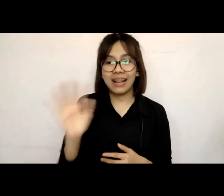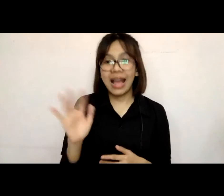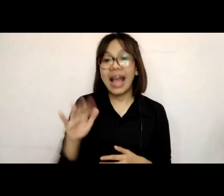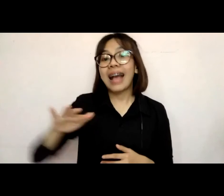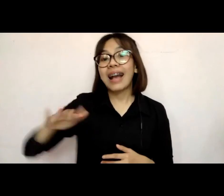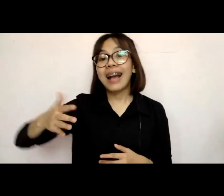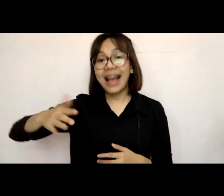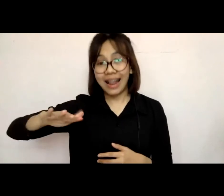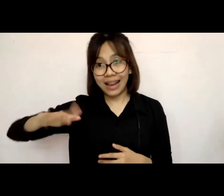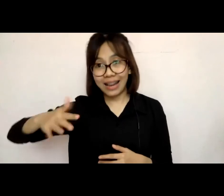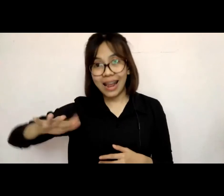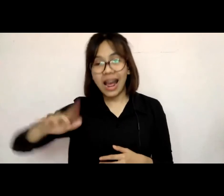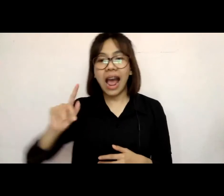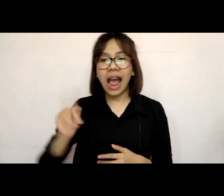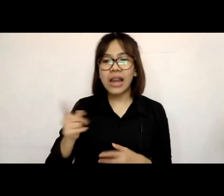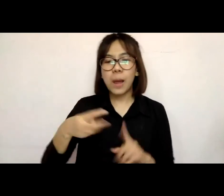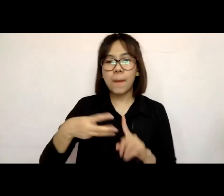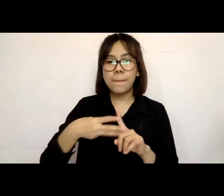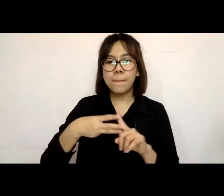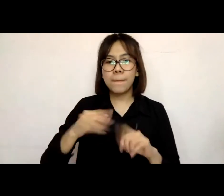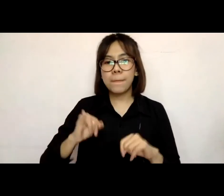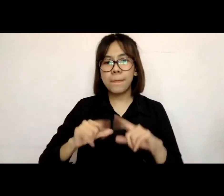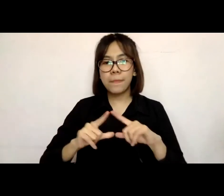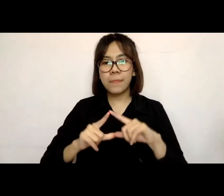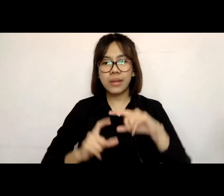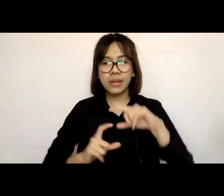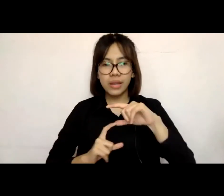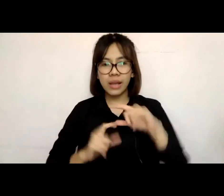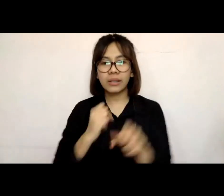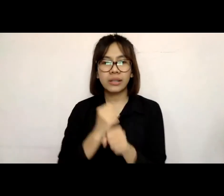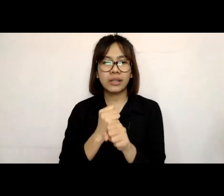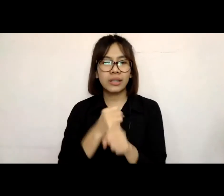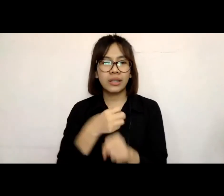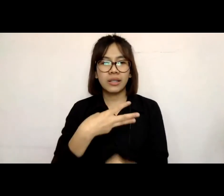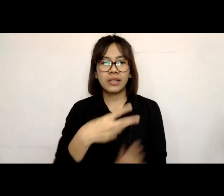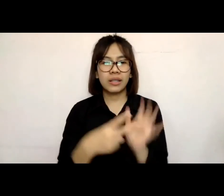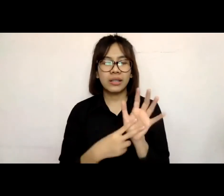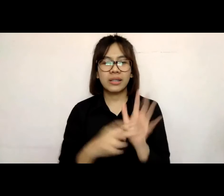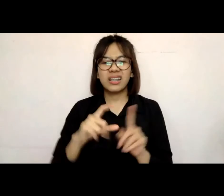pendidikan. Itu saja yang dapat saya sampaikan.